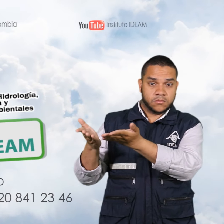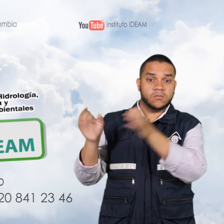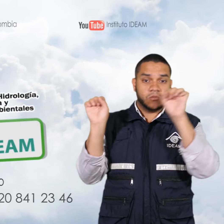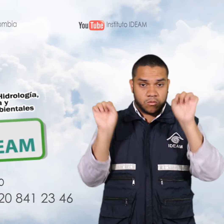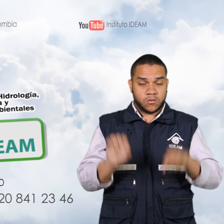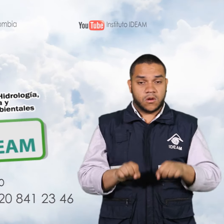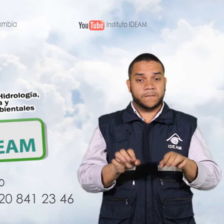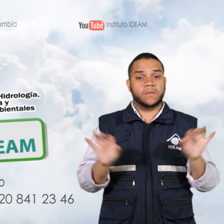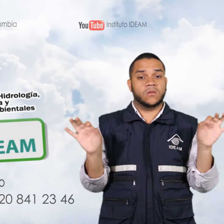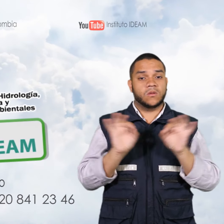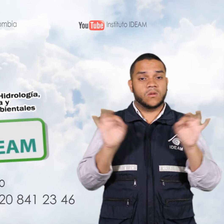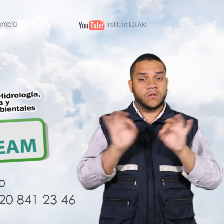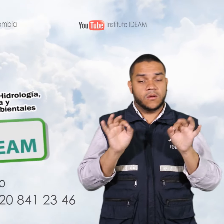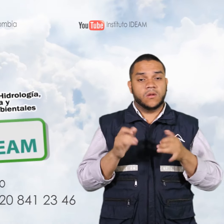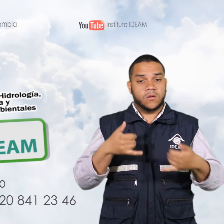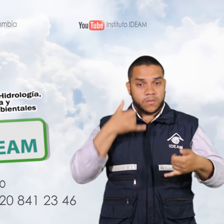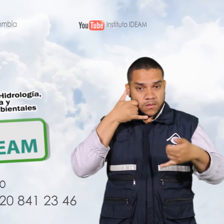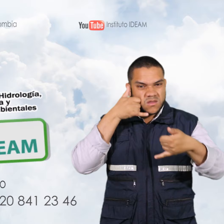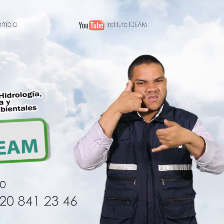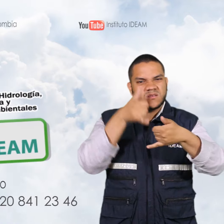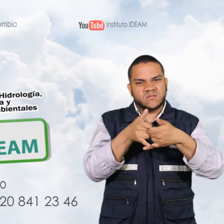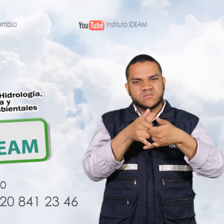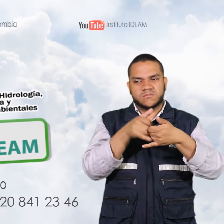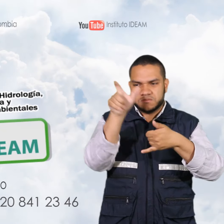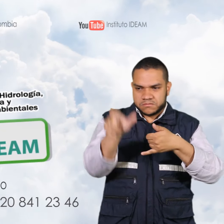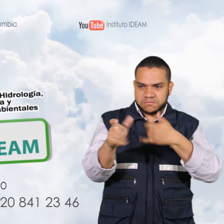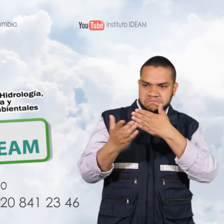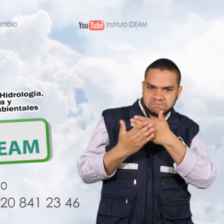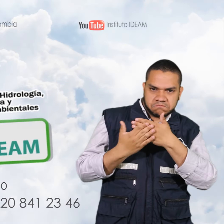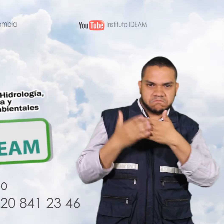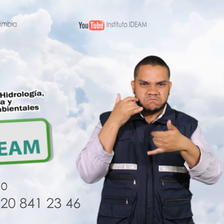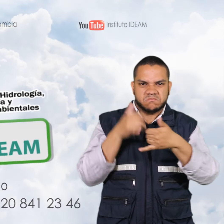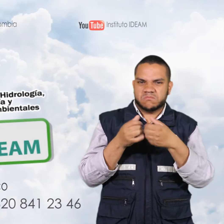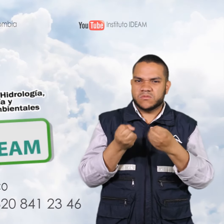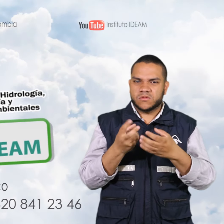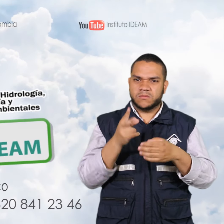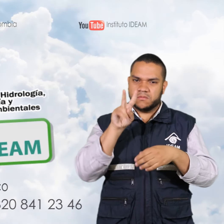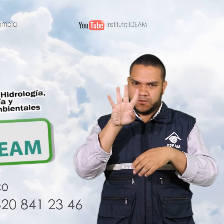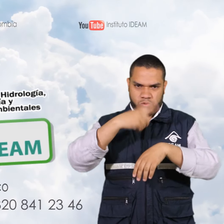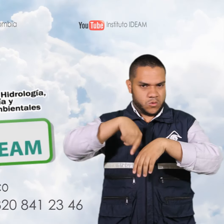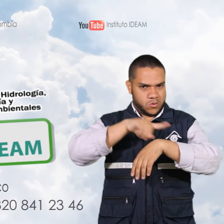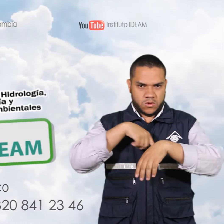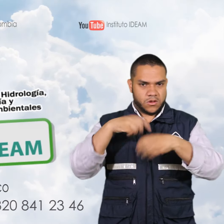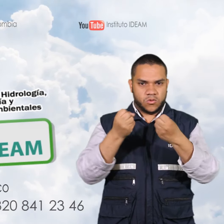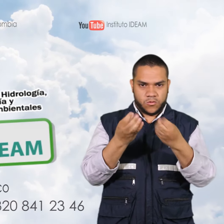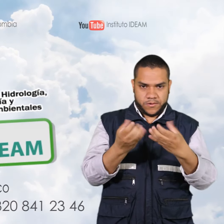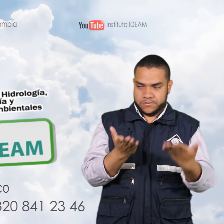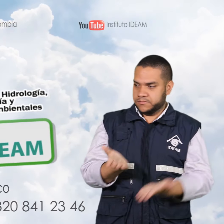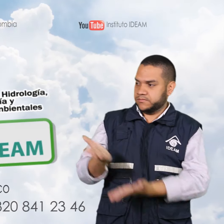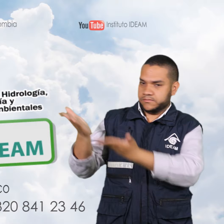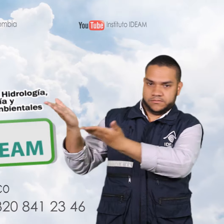.idad.gov.co o comunicarse con el metrólogo de turno las 24 horas del día en los teléfonos que